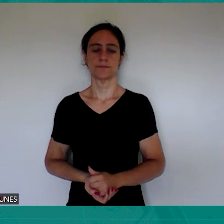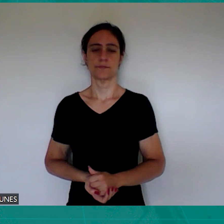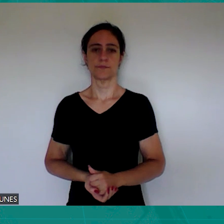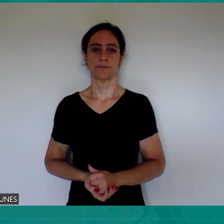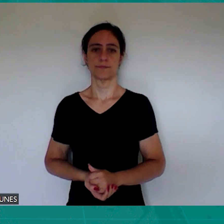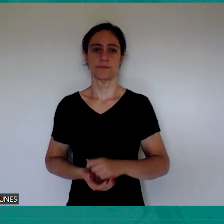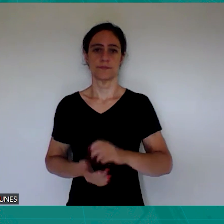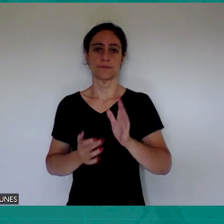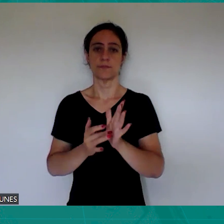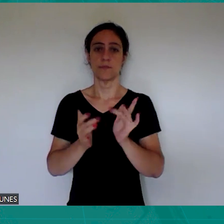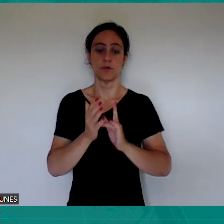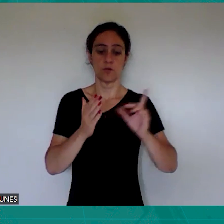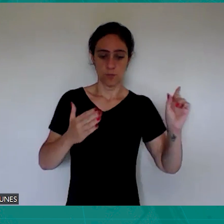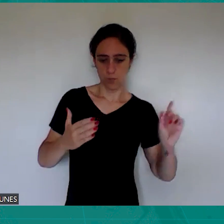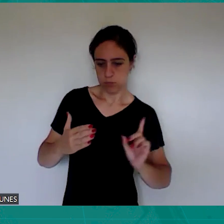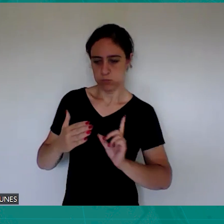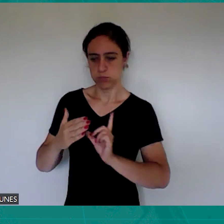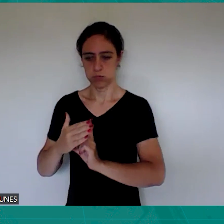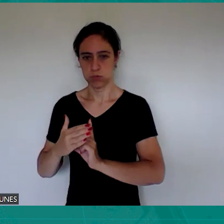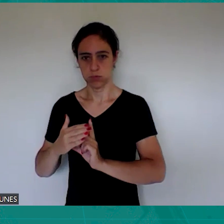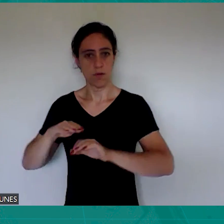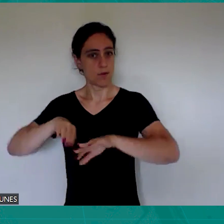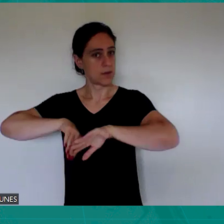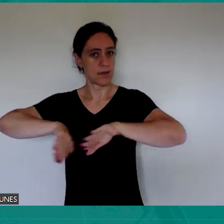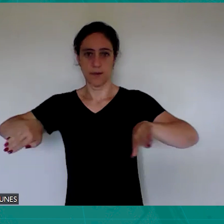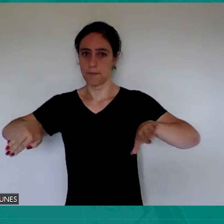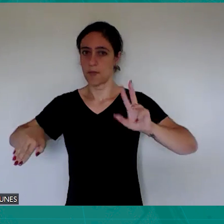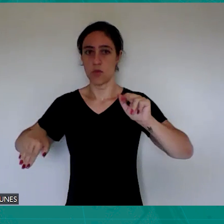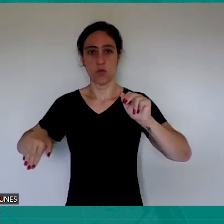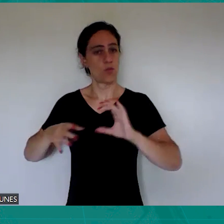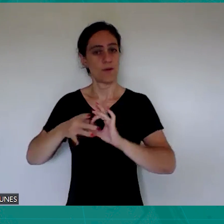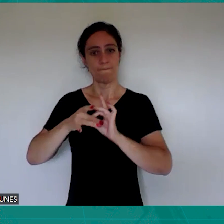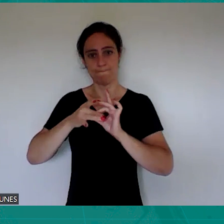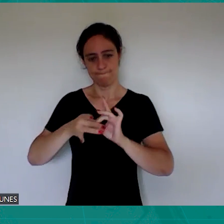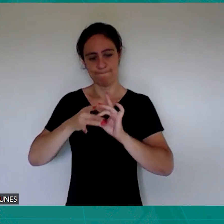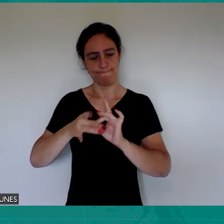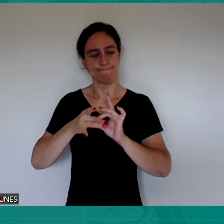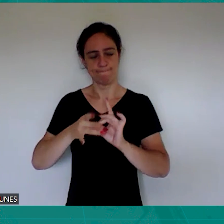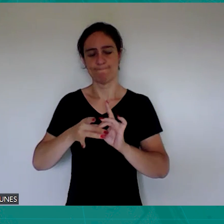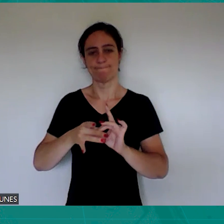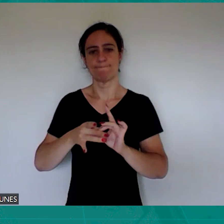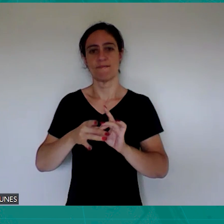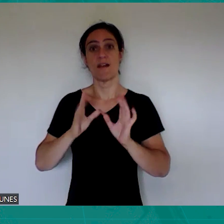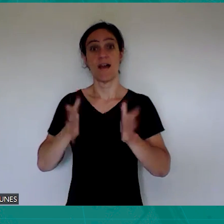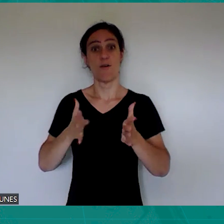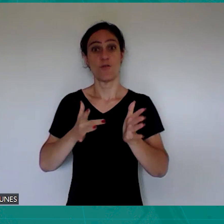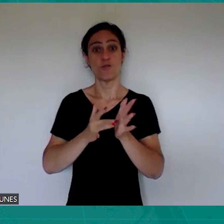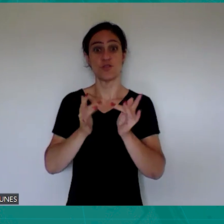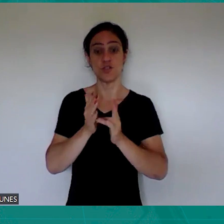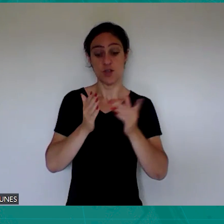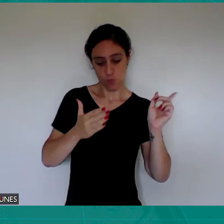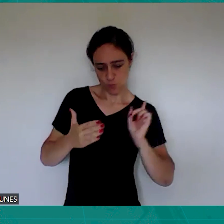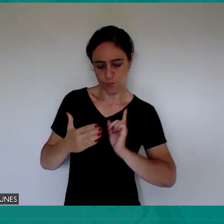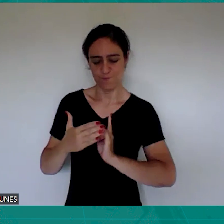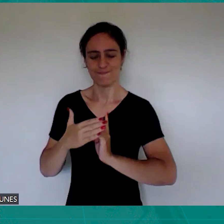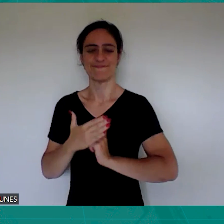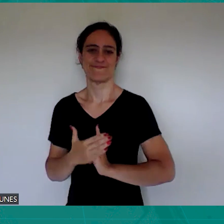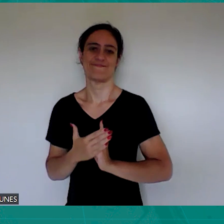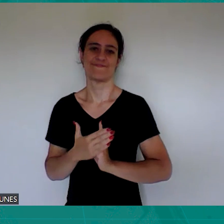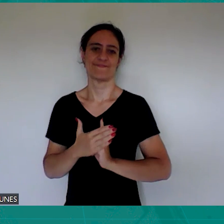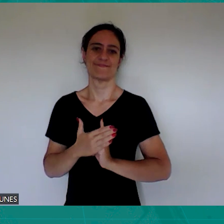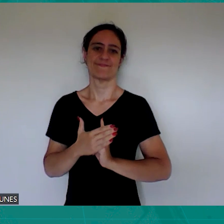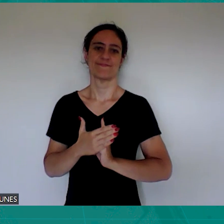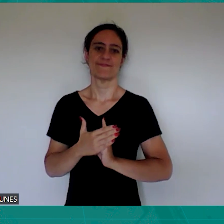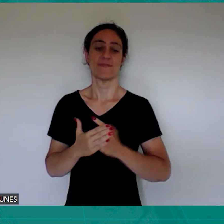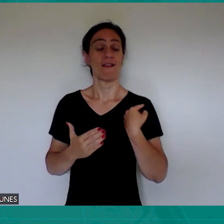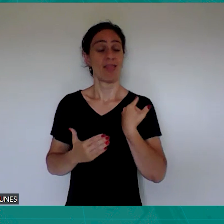inseparavelmente, nunca mais se separará. Irmãos, nosso Senhor Jesus hoje está em você, Ele está